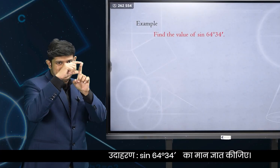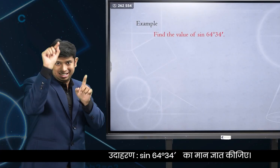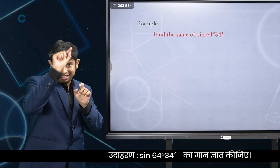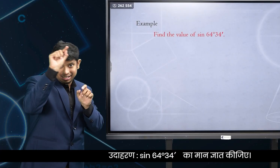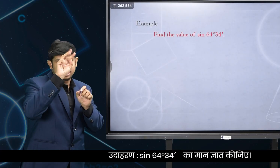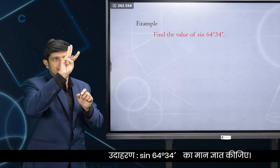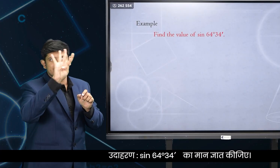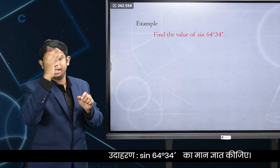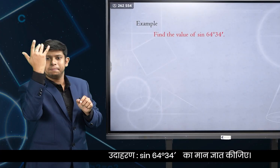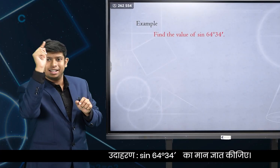कीजिए।